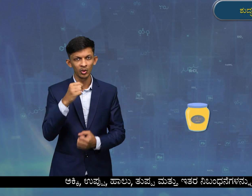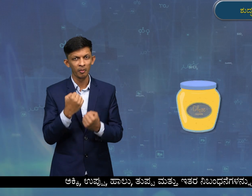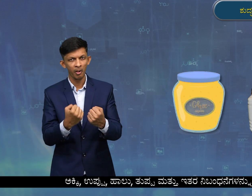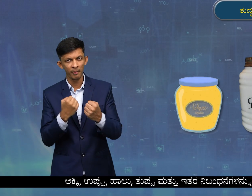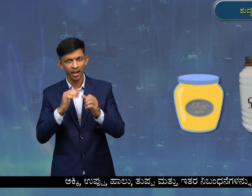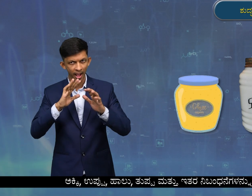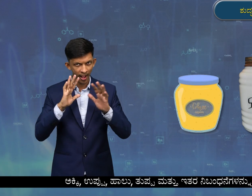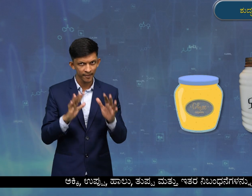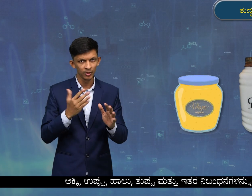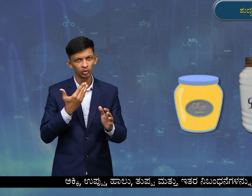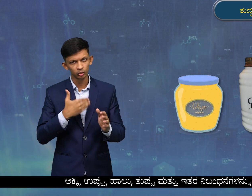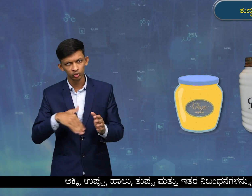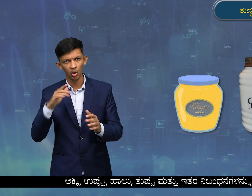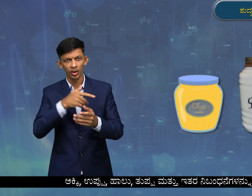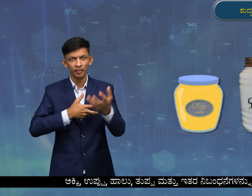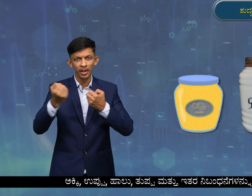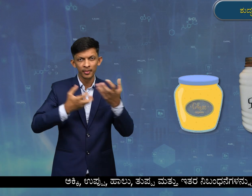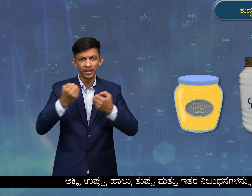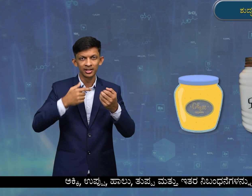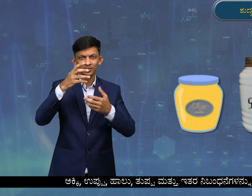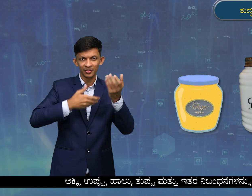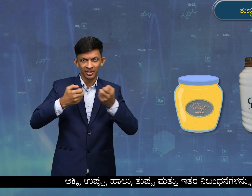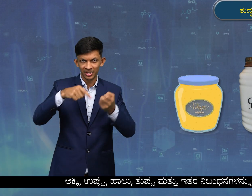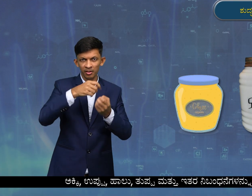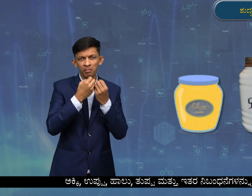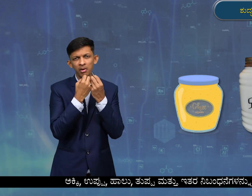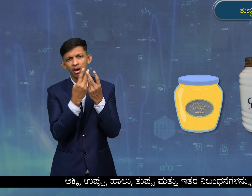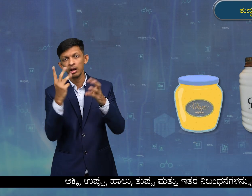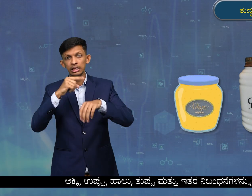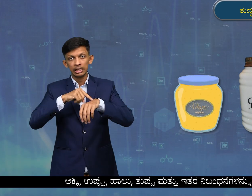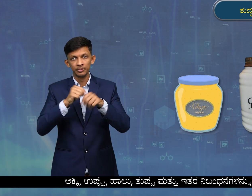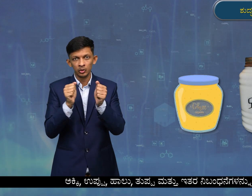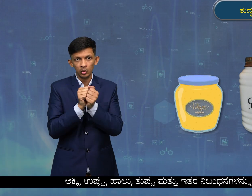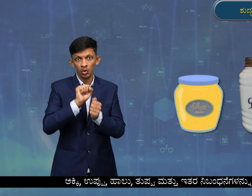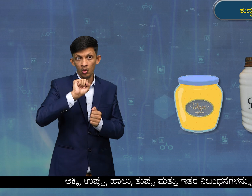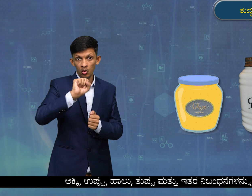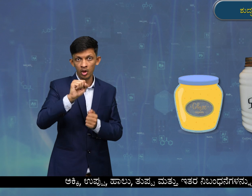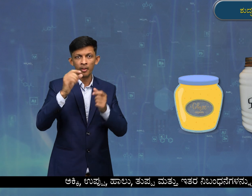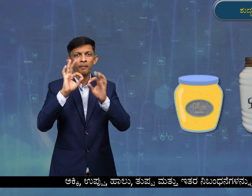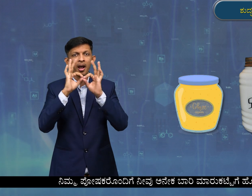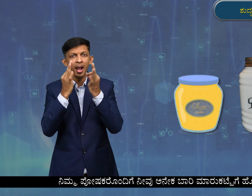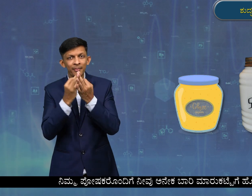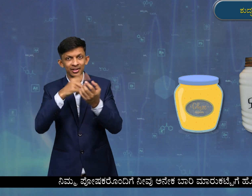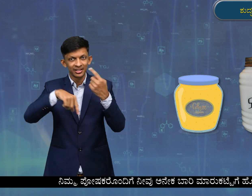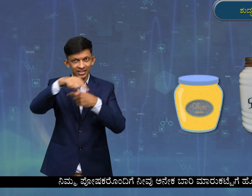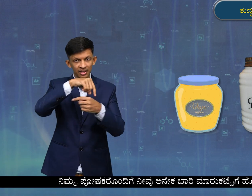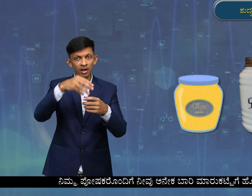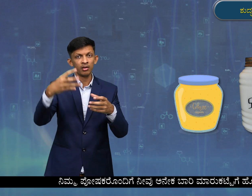ಅಕ್ಕಿ, ಉಪ್ಪು, ಹಾಲು, ತುಪ್ಪ ಮತ್ತು ಇತರ ನಿಬಂಧನೆಗಳನ್ನು ಖರೀದಿಸಲು ನಿಮ್ಮ